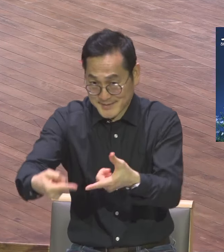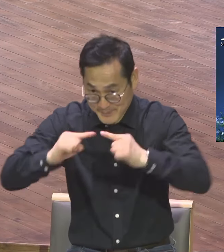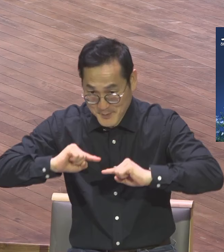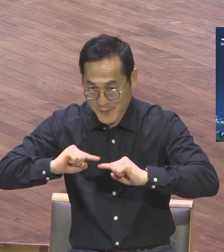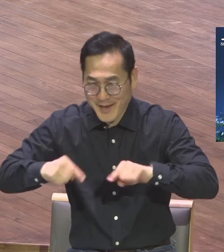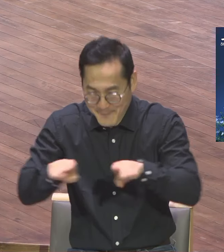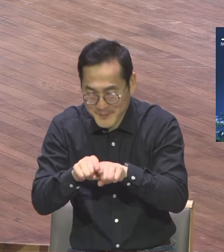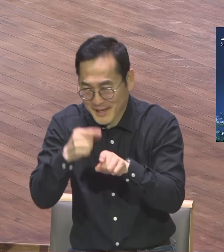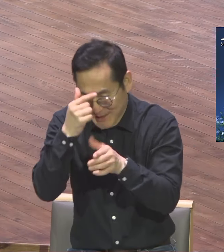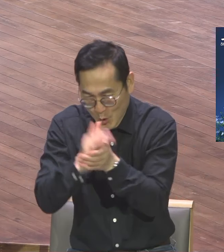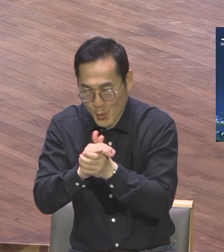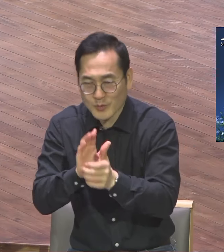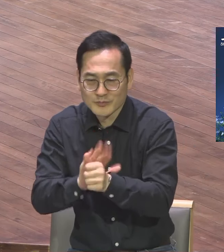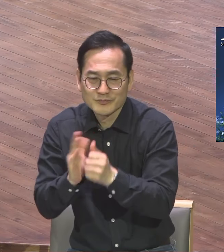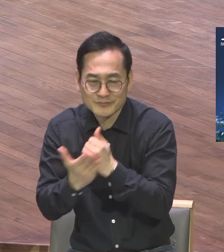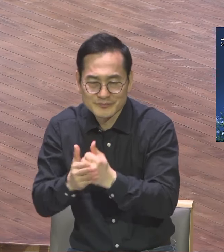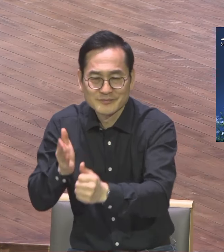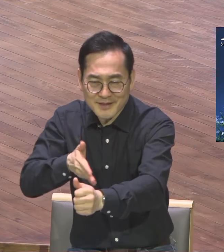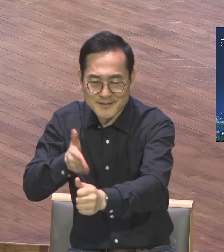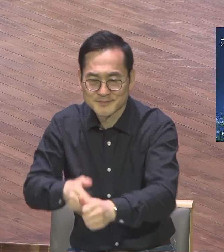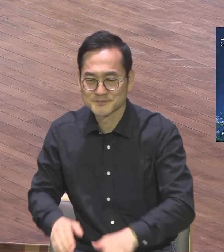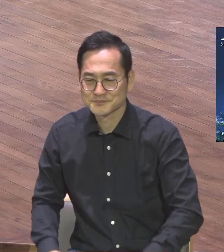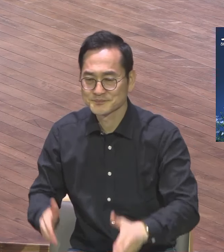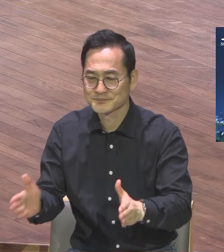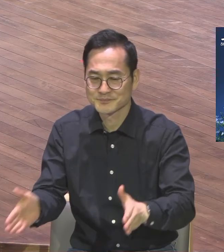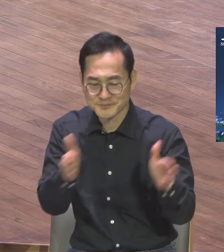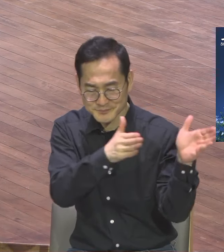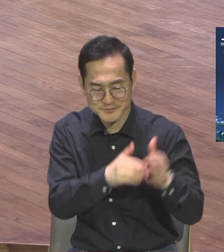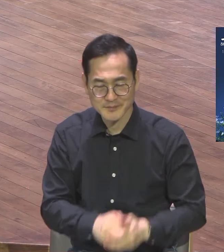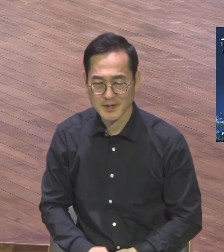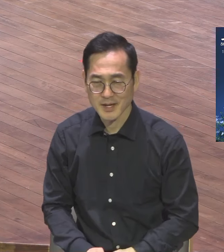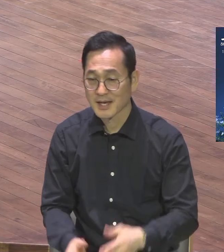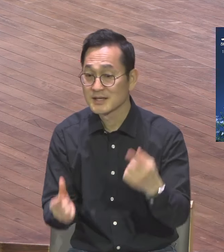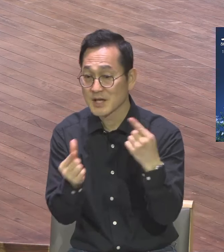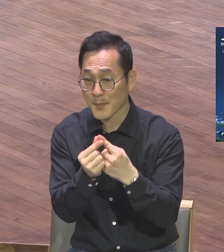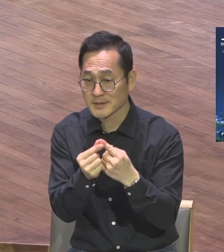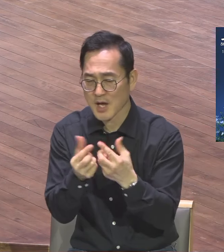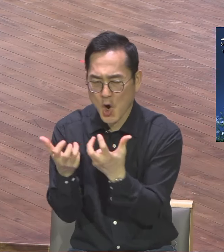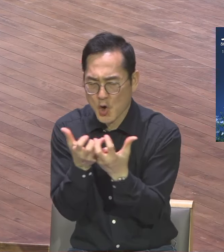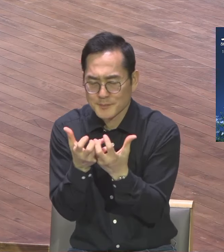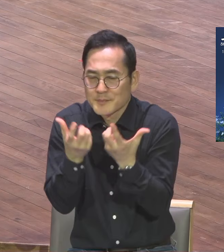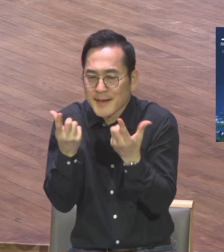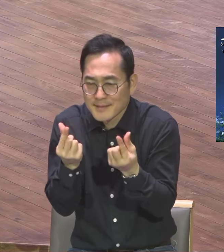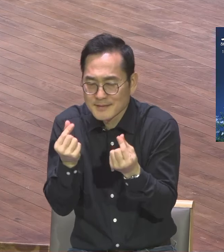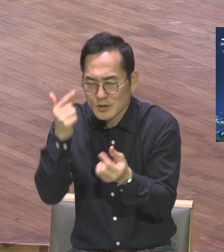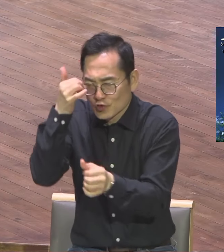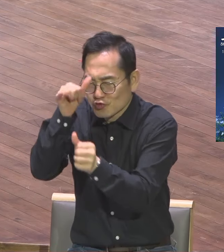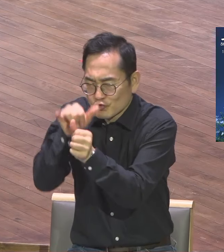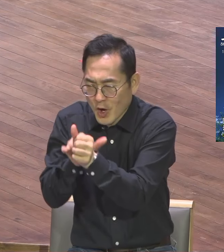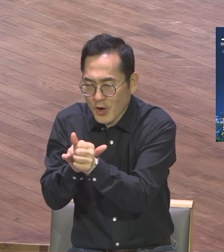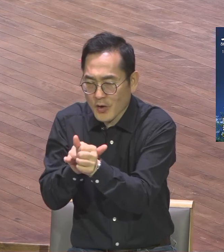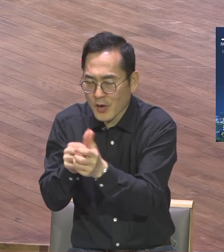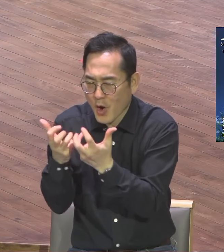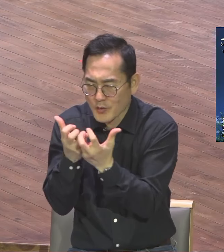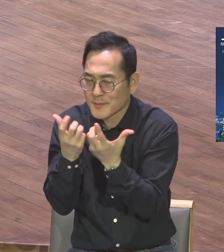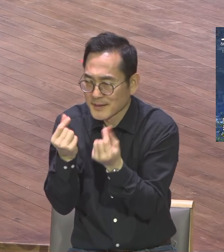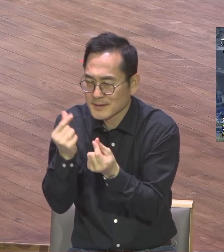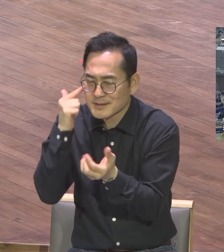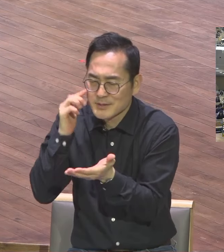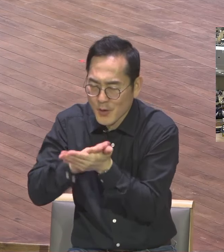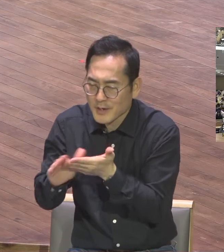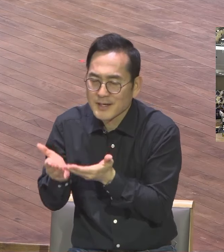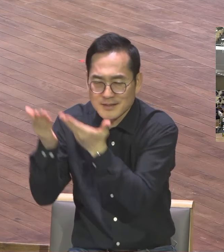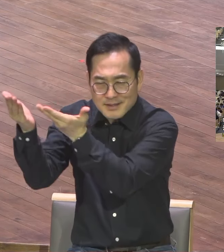축복합니다. 자 그럼 첫째로 얼음 냉수 같은 충성된 사자입니다. 13절을 다시 봅니다.